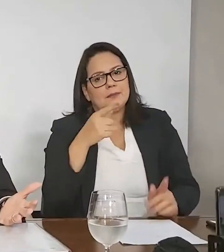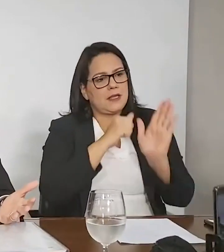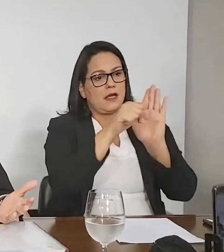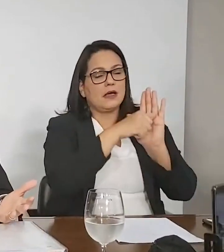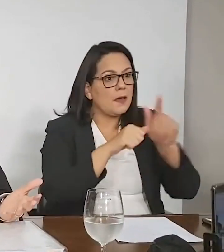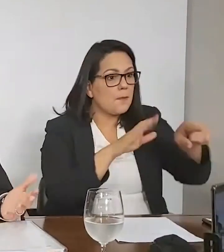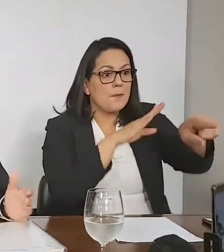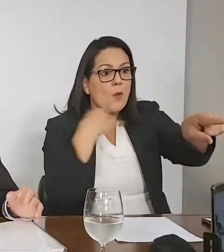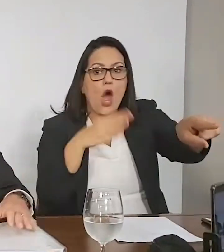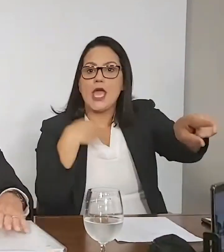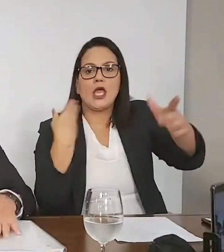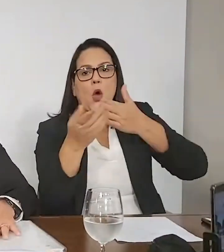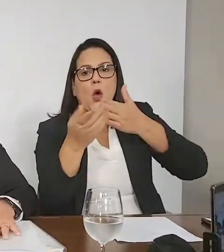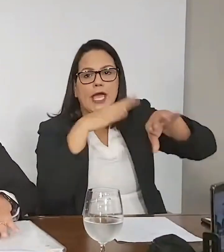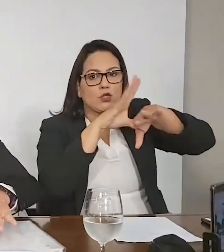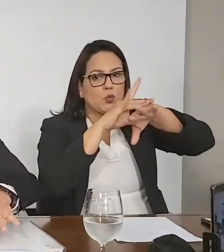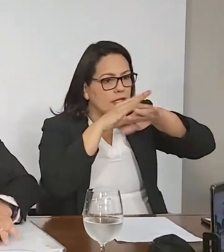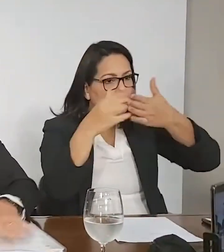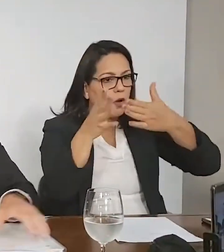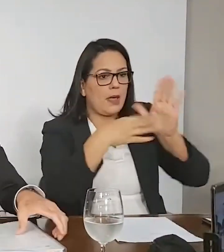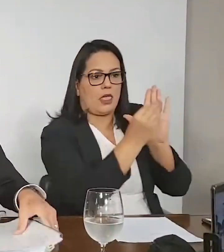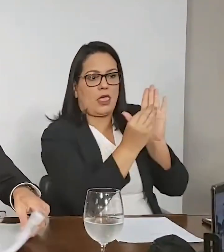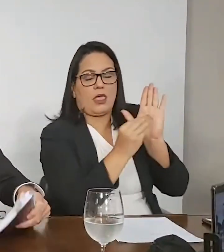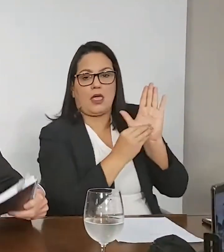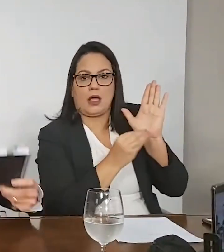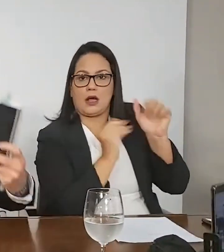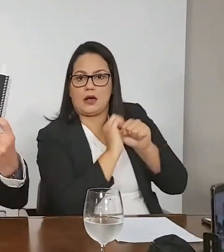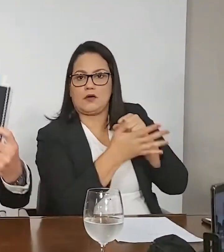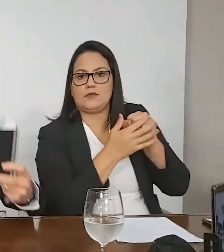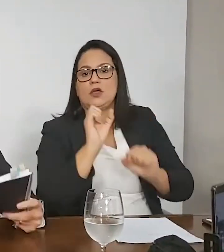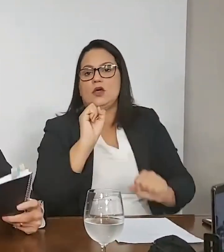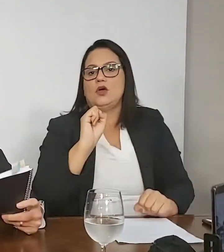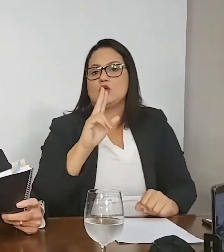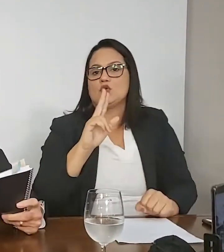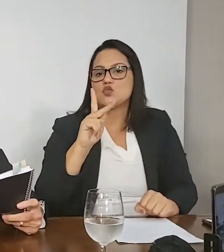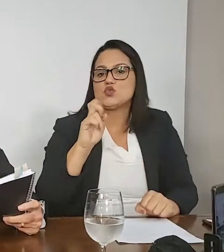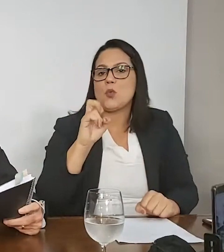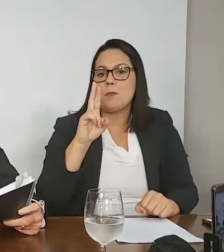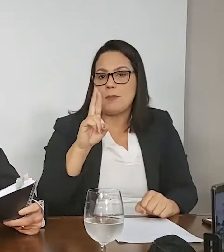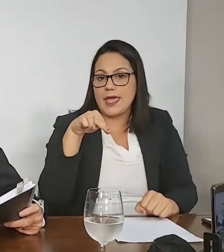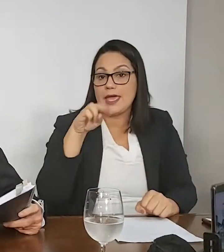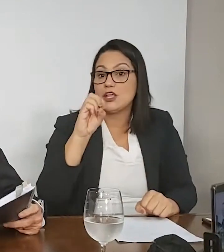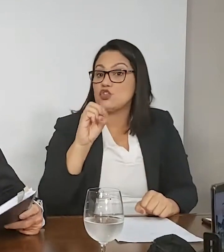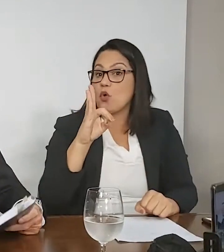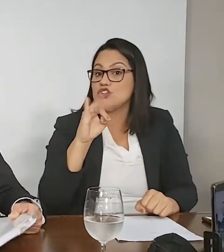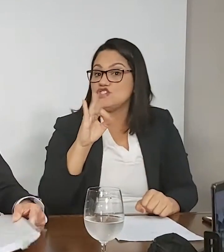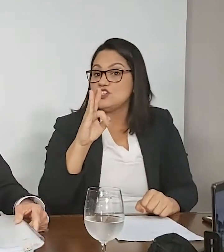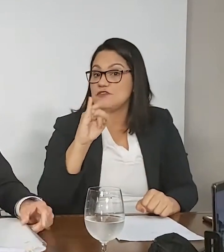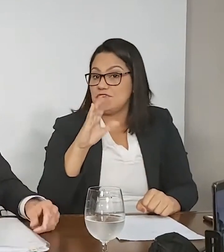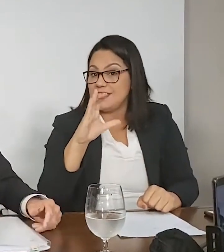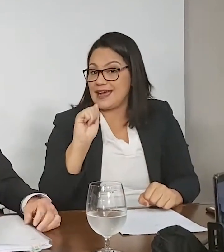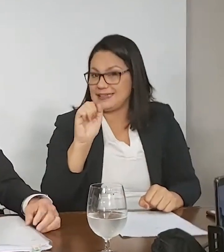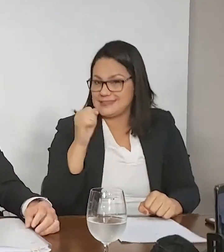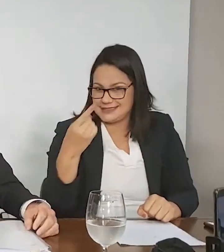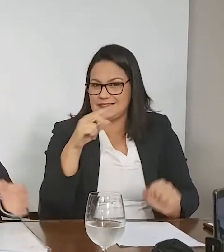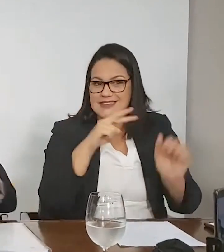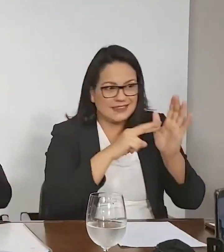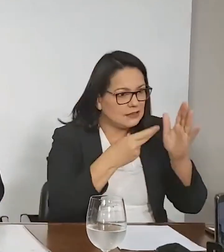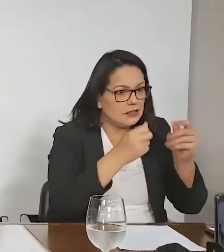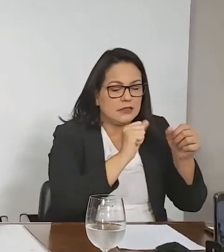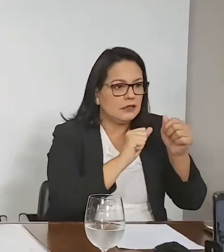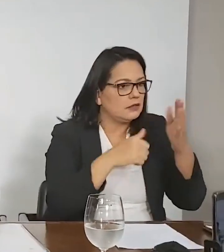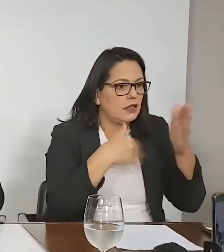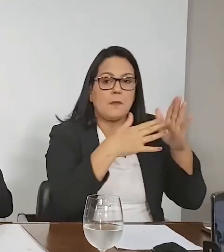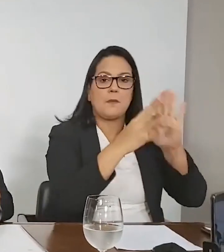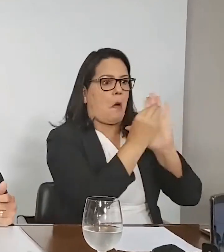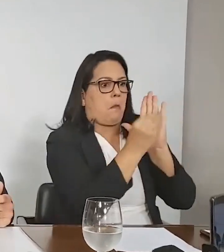supernotificação. Apesar desse documento extenso do TCU, eu repito, não ser conclusivo. Porque estava